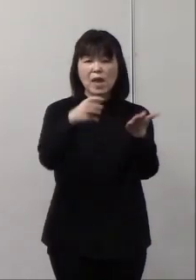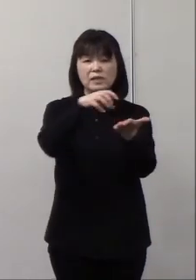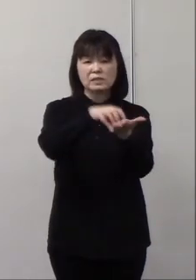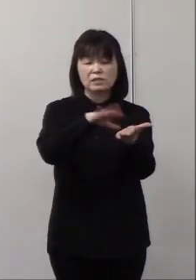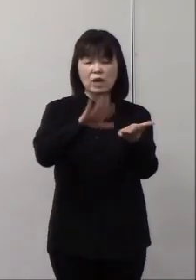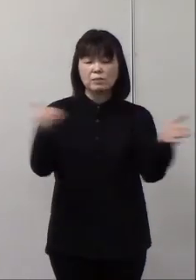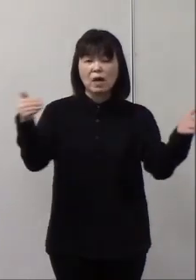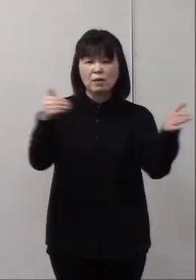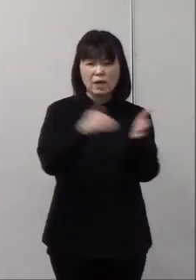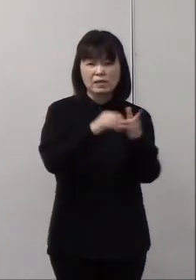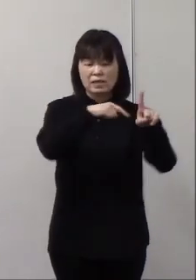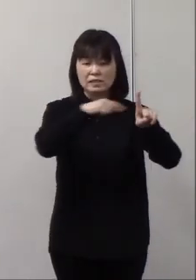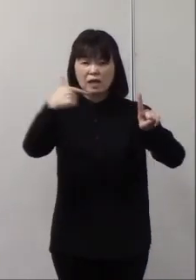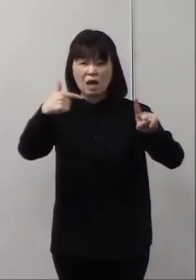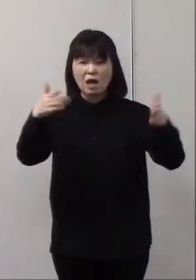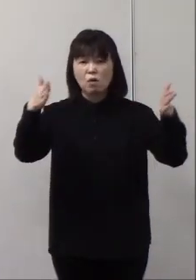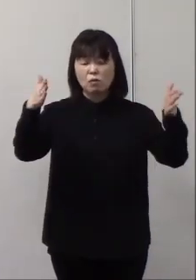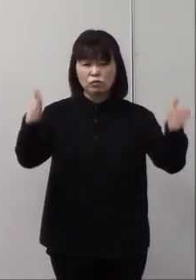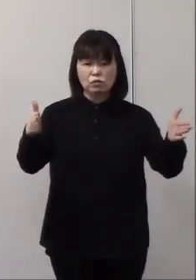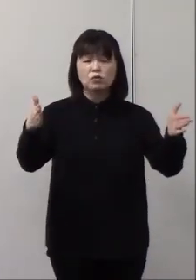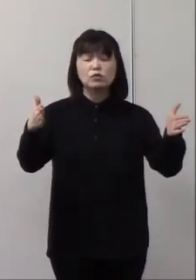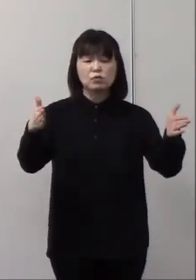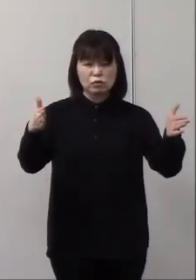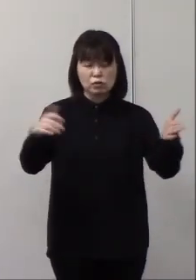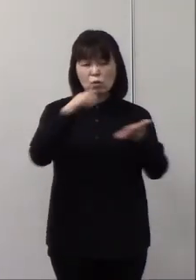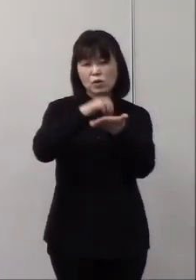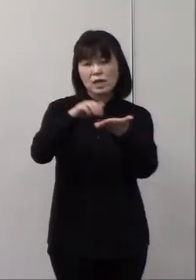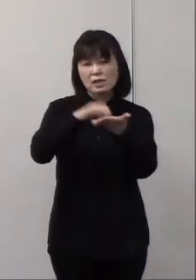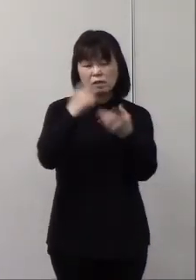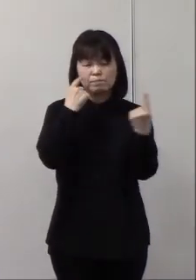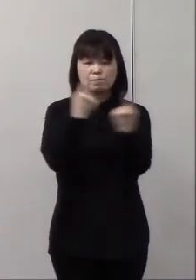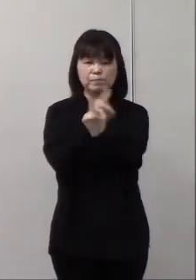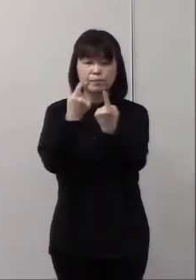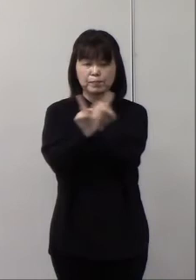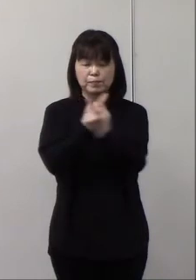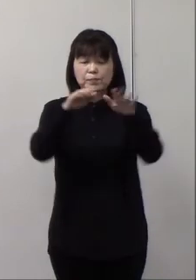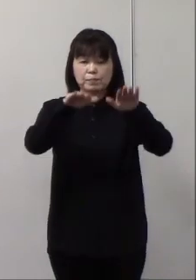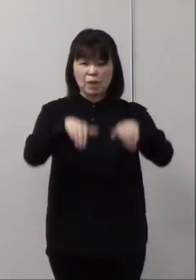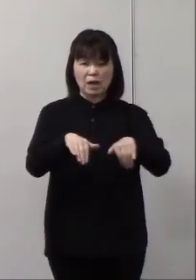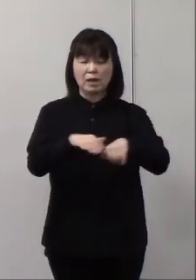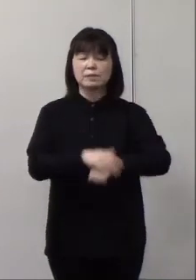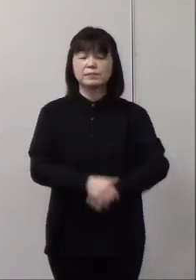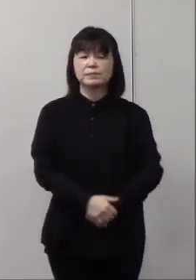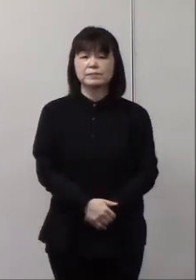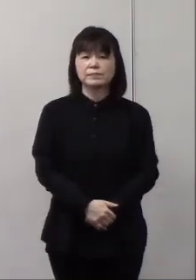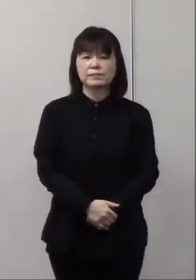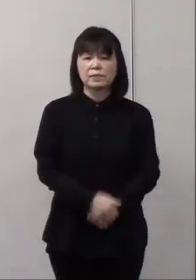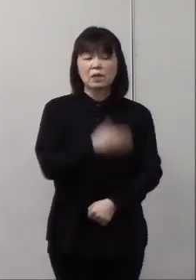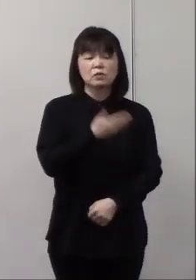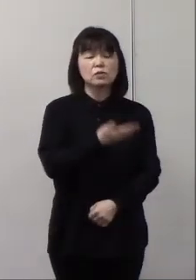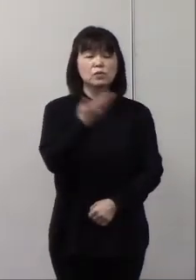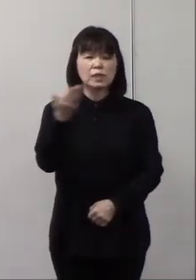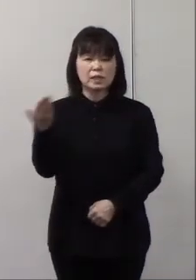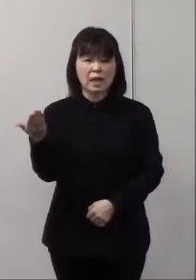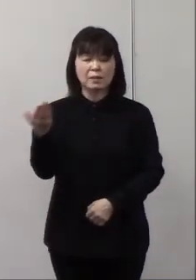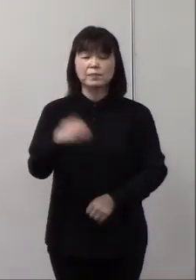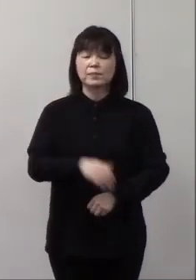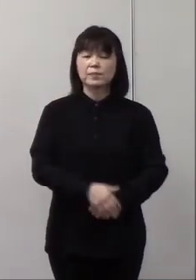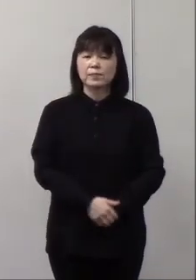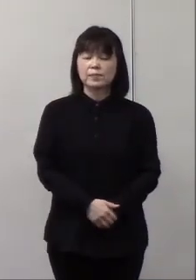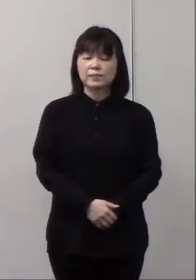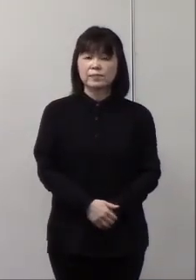の収支ということでございます。それから